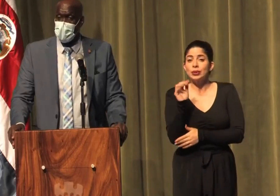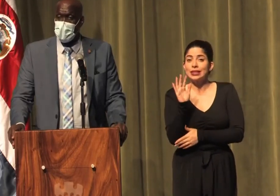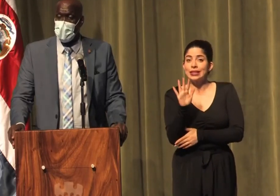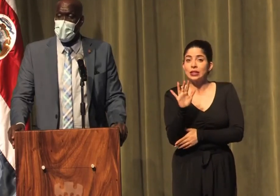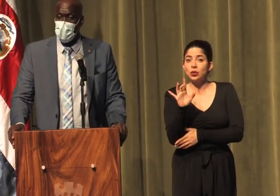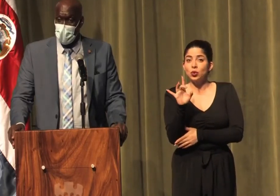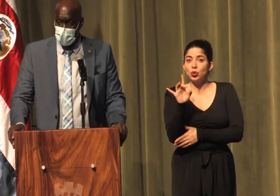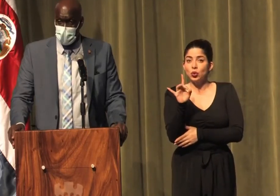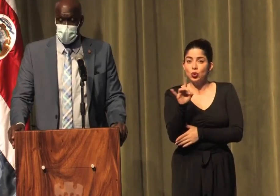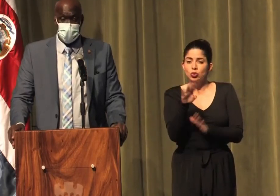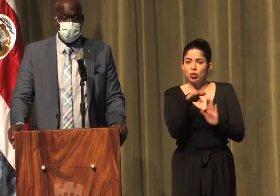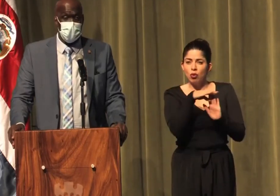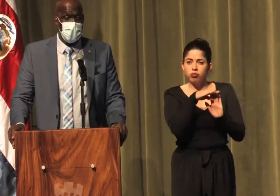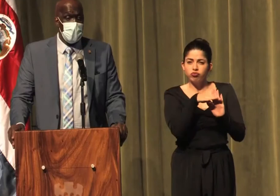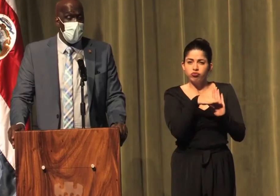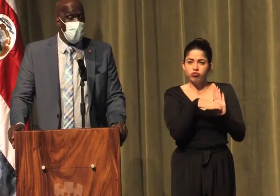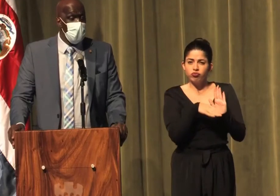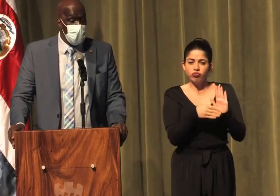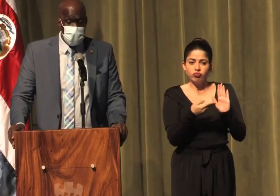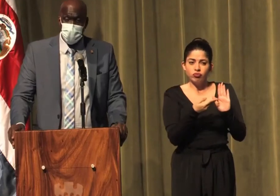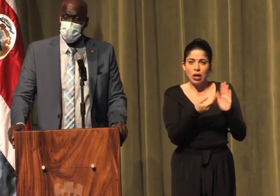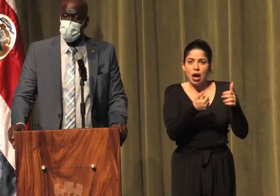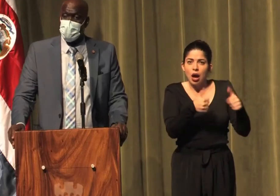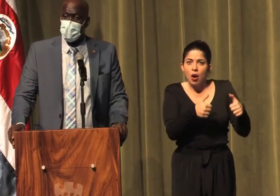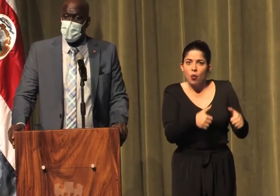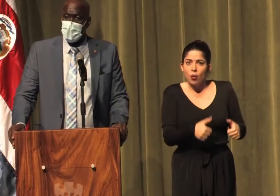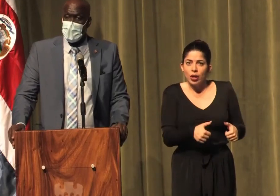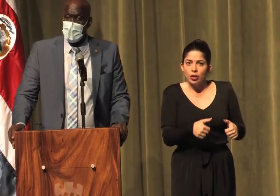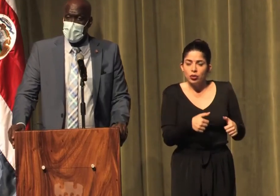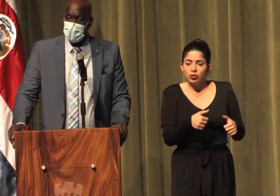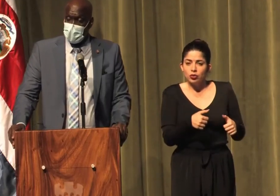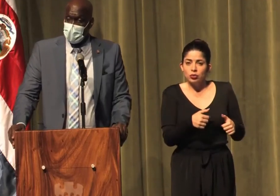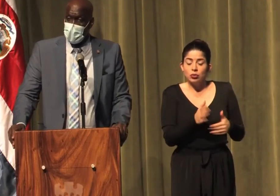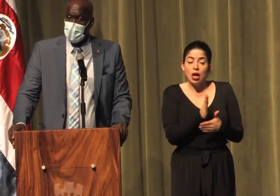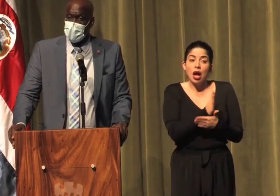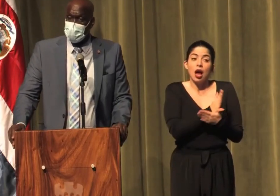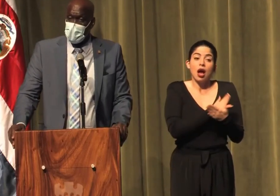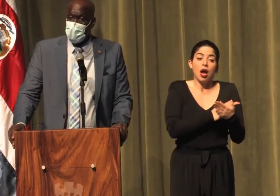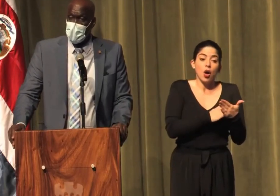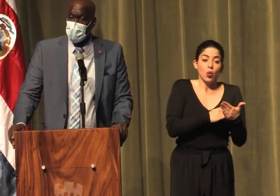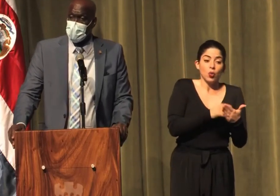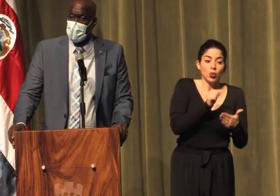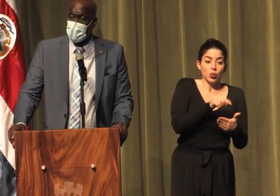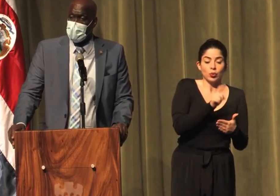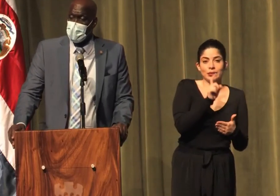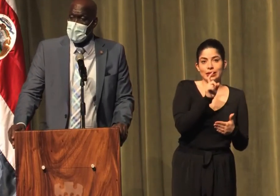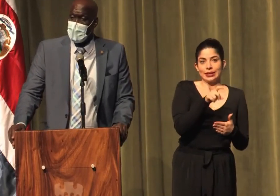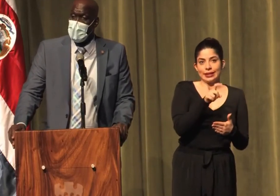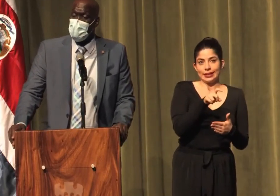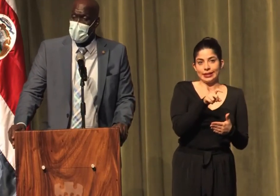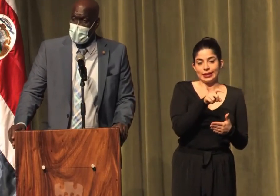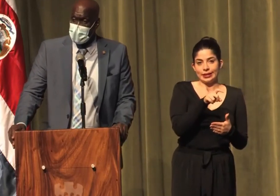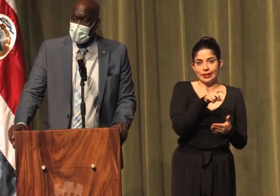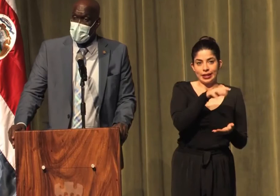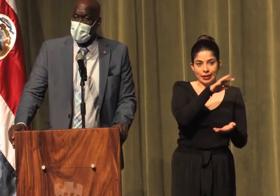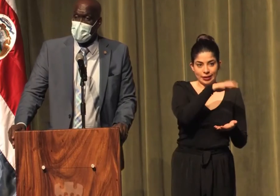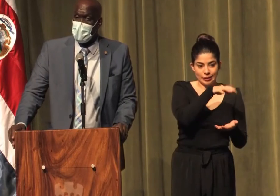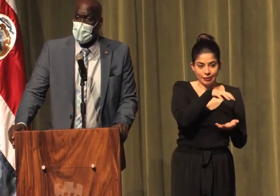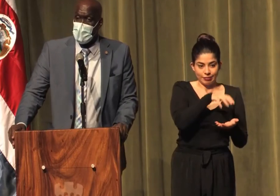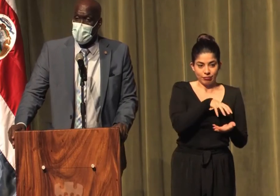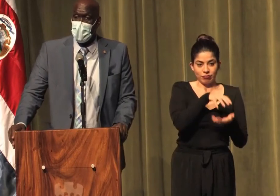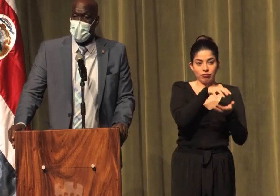58 acuerdos, unos que tendrán que ser puestos en